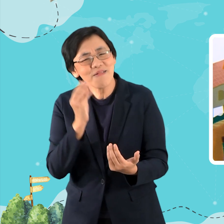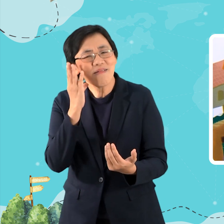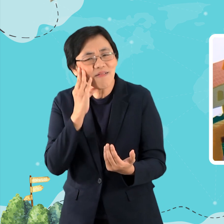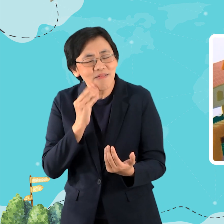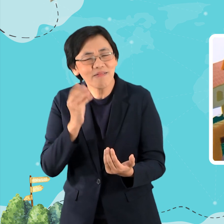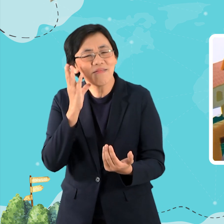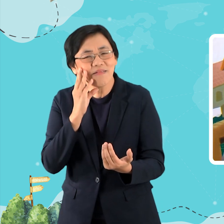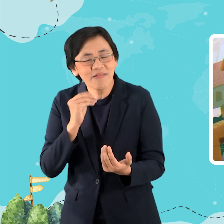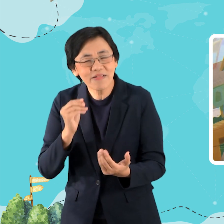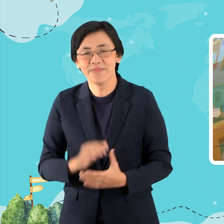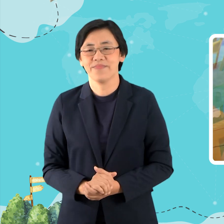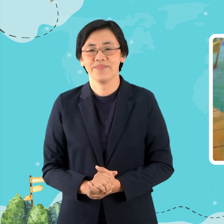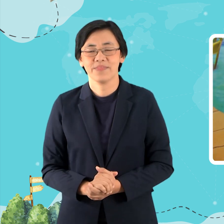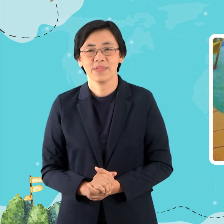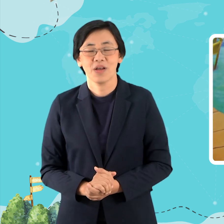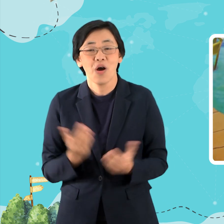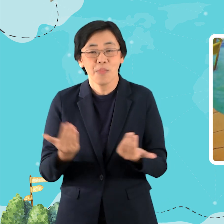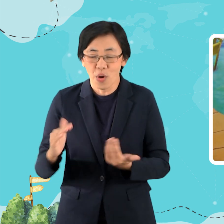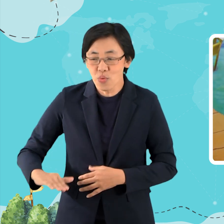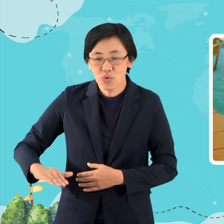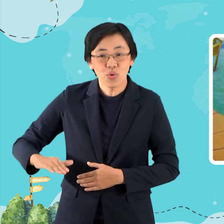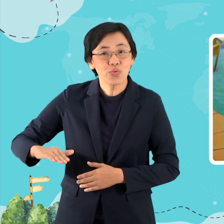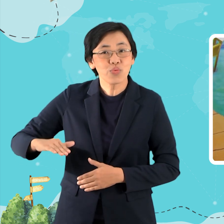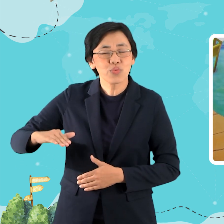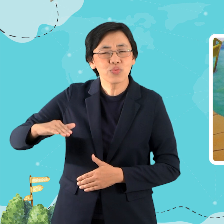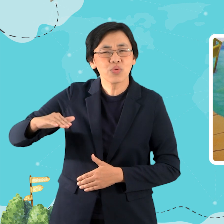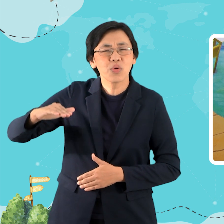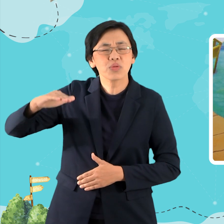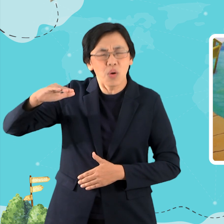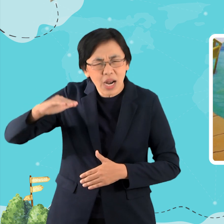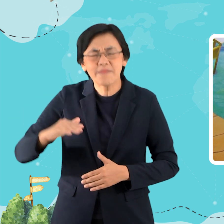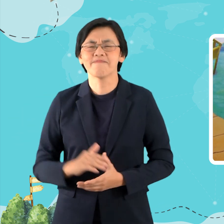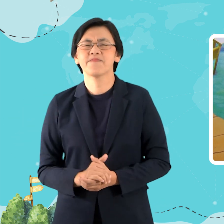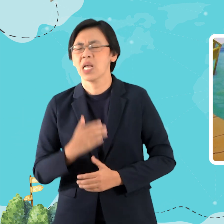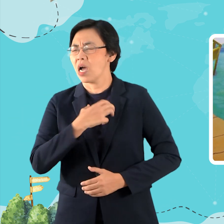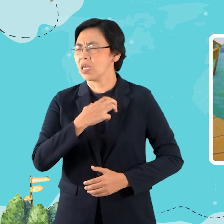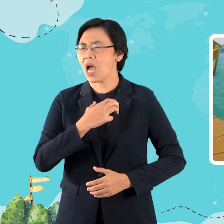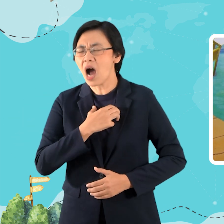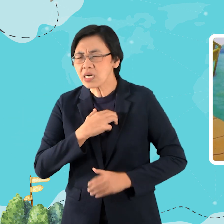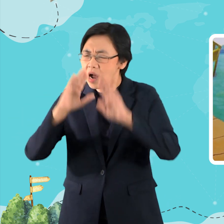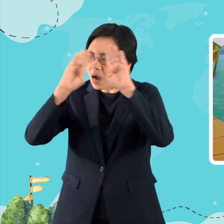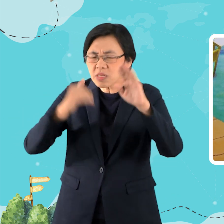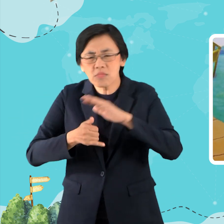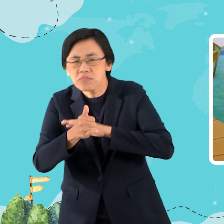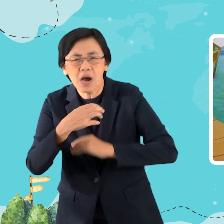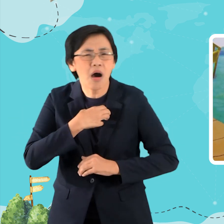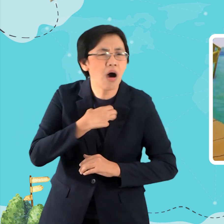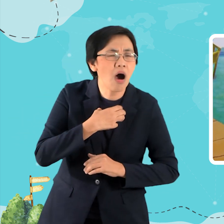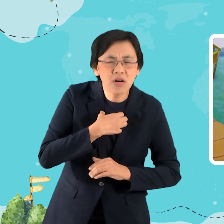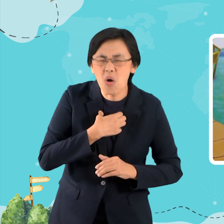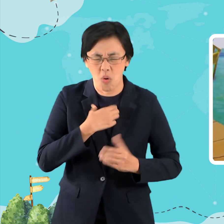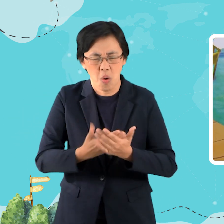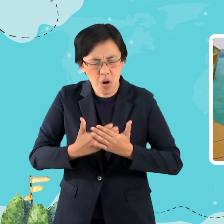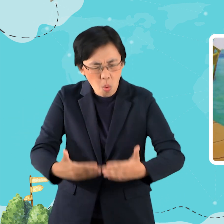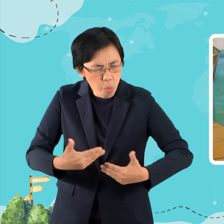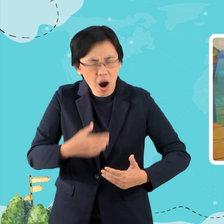ารักเมื่อมานิสเติบโตขึ้นเขาก็ต้องการออกไปเผชิญโชคชะตาแสวงห